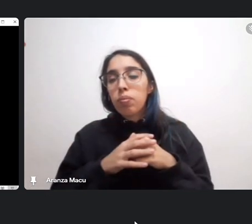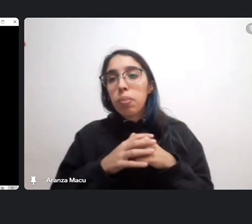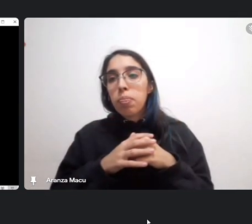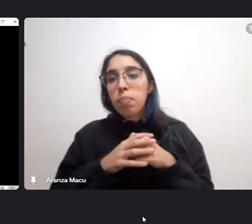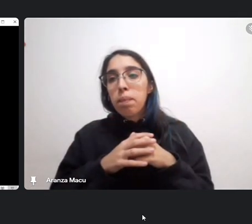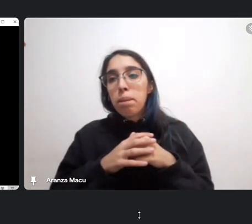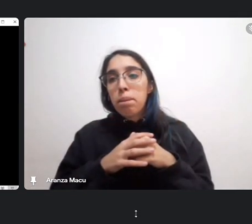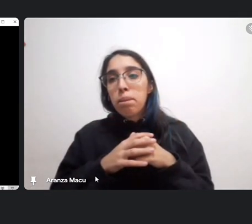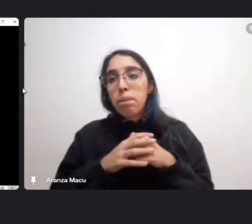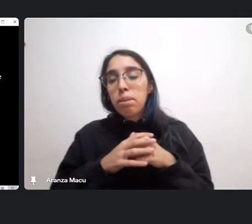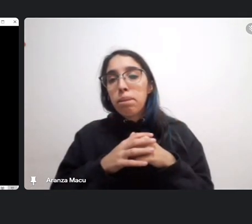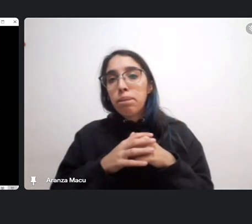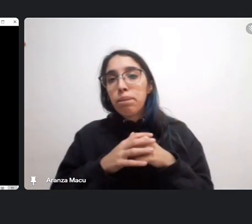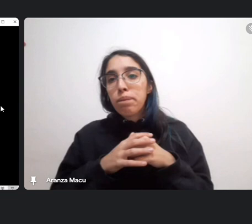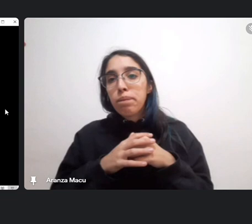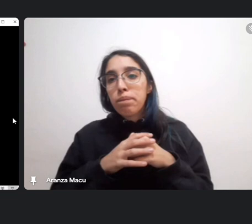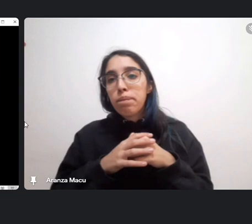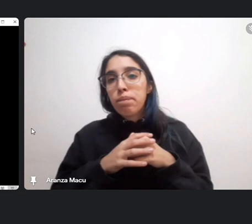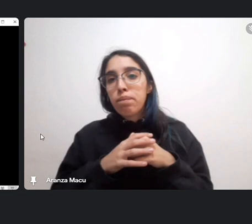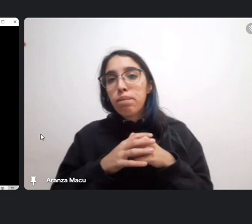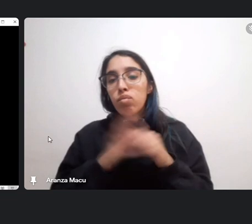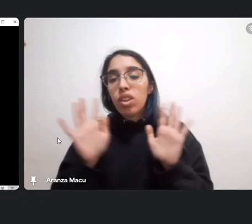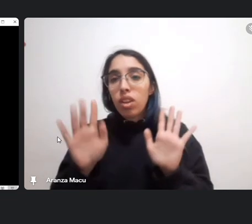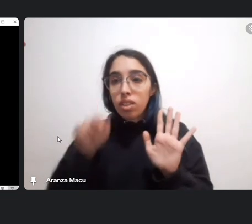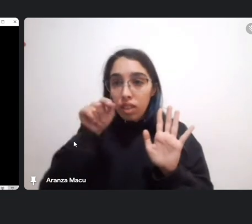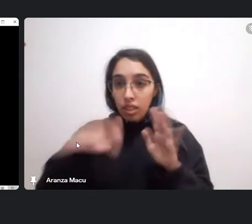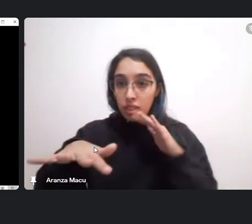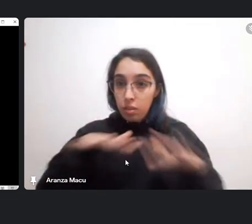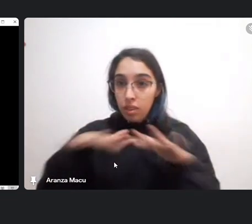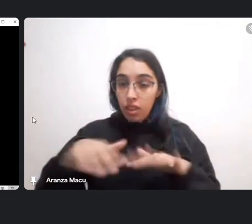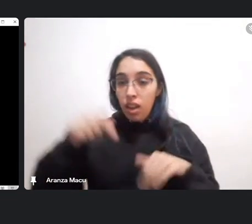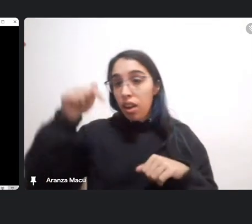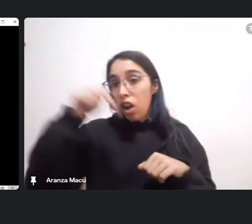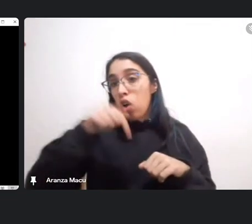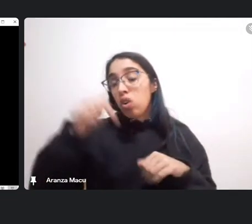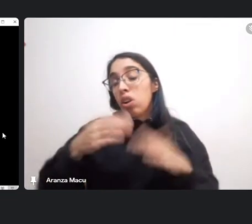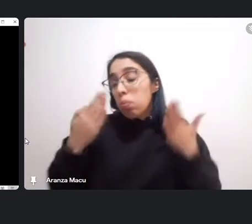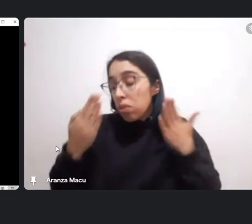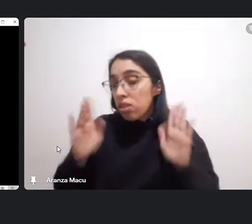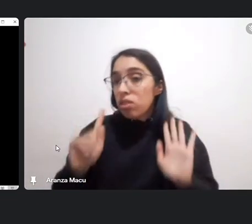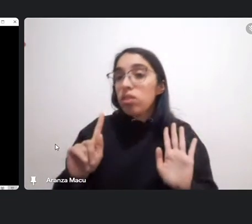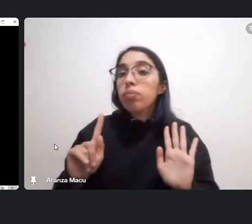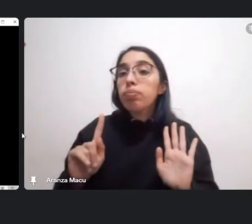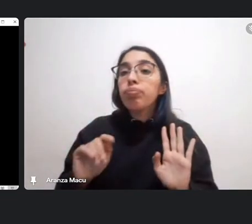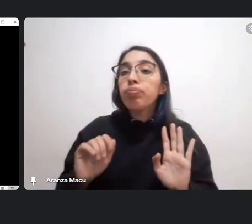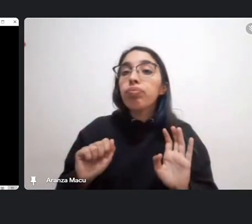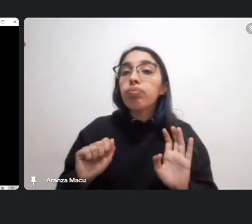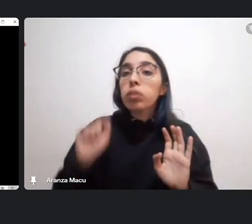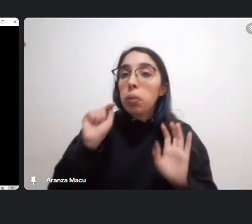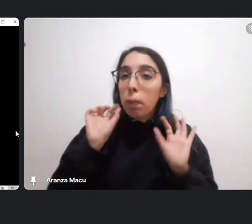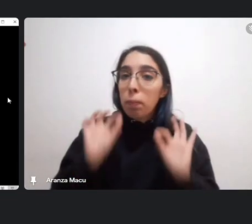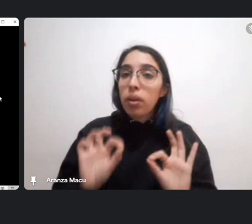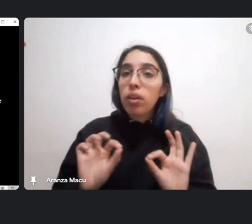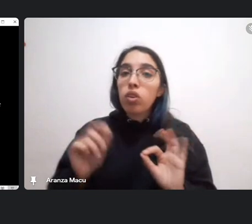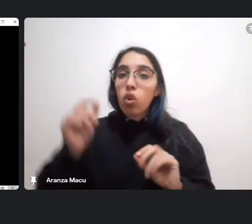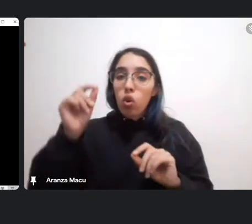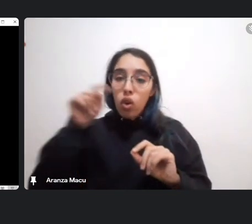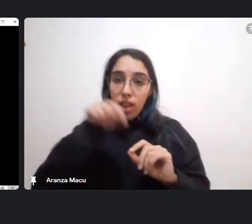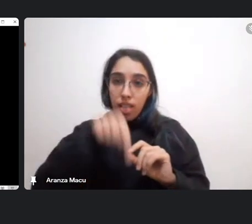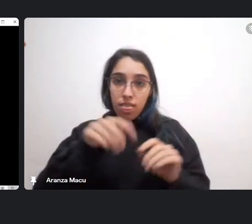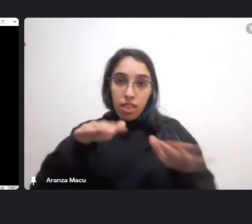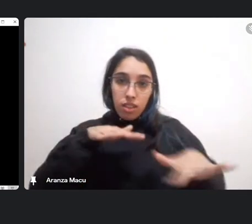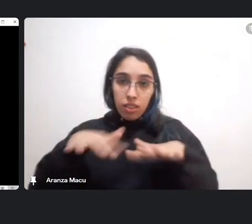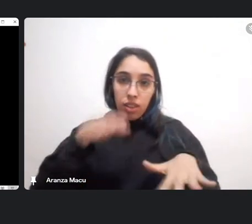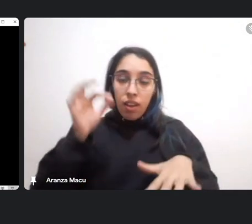Esta la podemos hacer ahora acá, pero esta actividad 20 tiene otra parte. Esta es la última parte. Esta la vamos a hacer